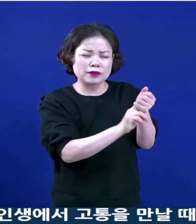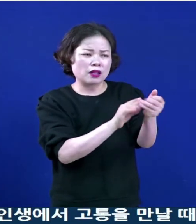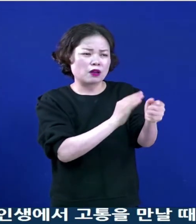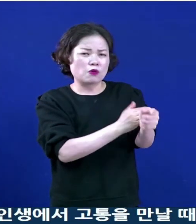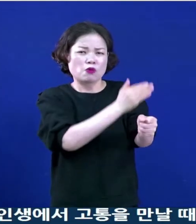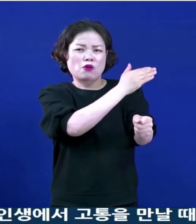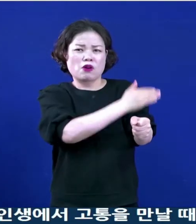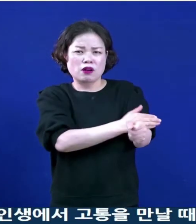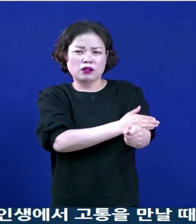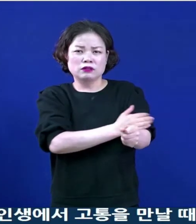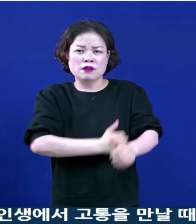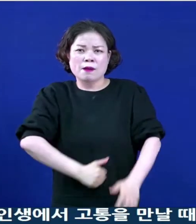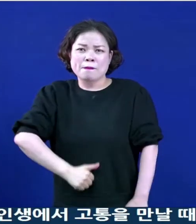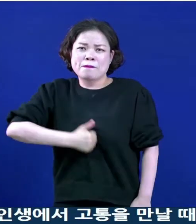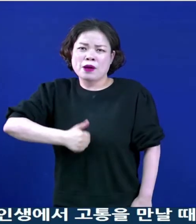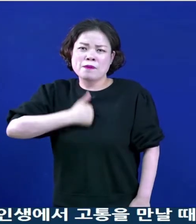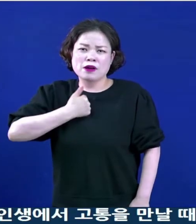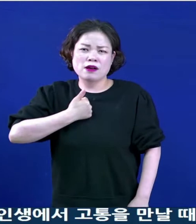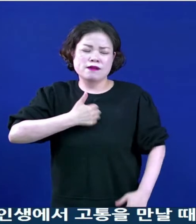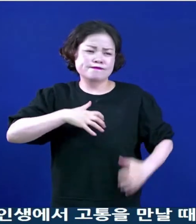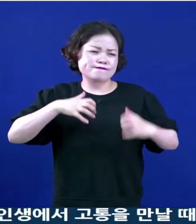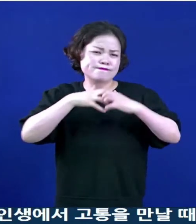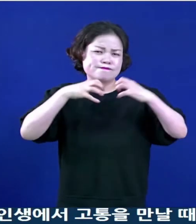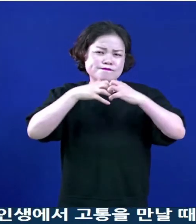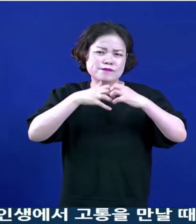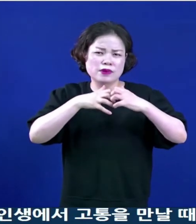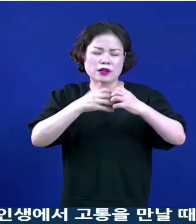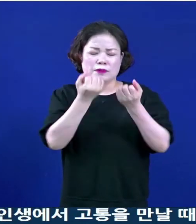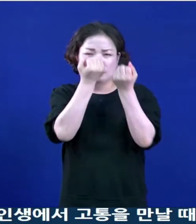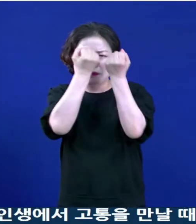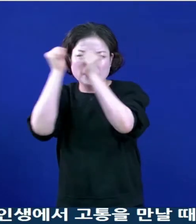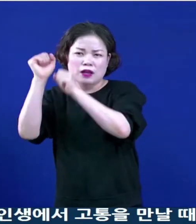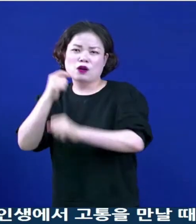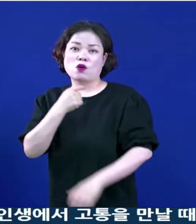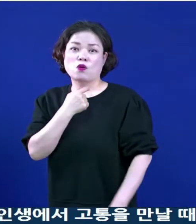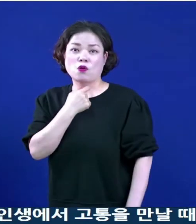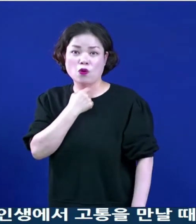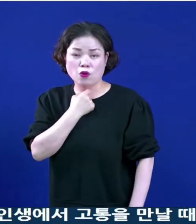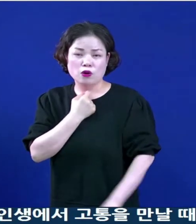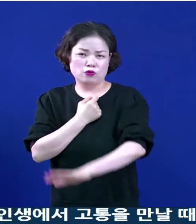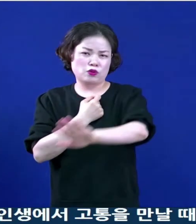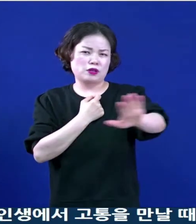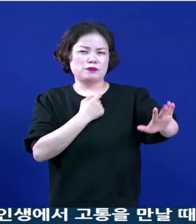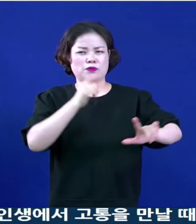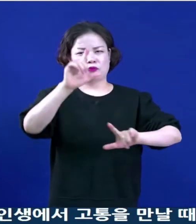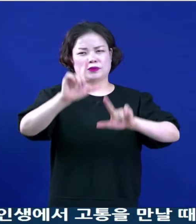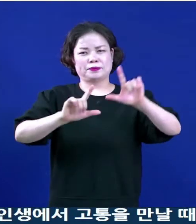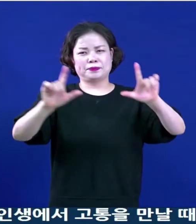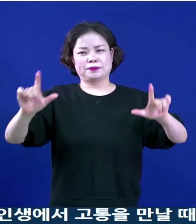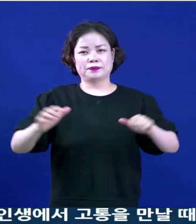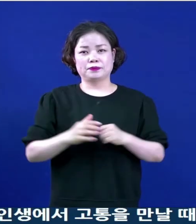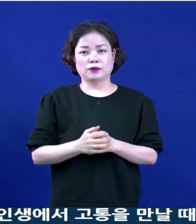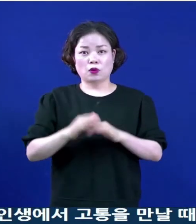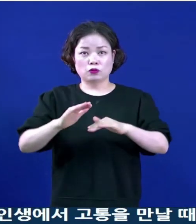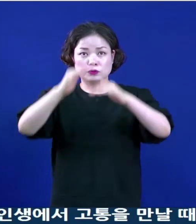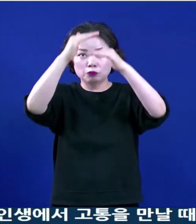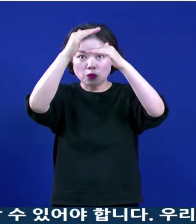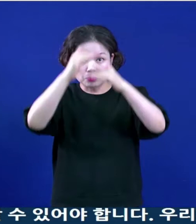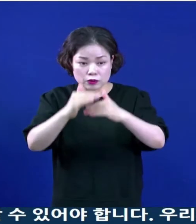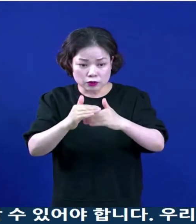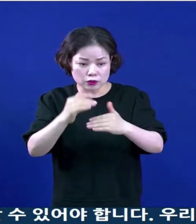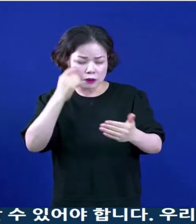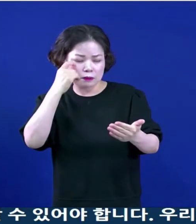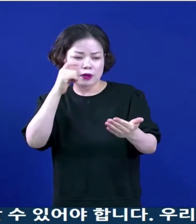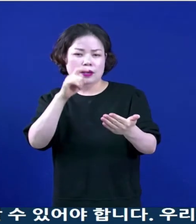과장하고 분노하고 싸우고 피하고 싶어하는 것이 우리의 모습입니다. 그러나 오늘 본문을 통해서 우리가